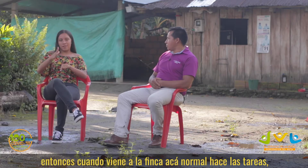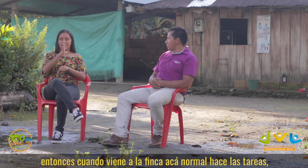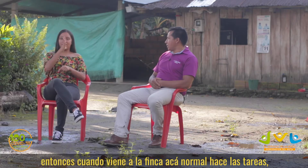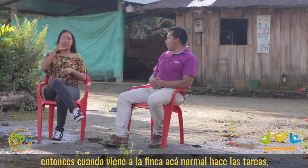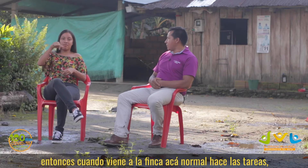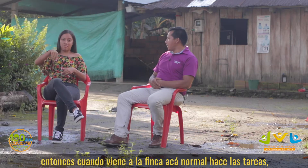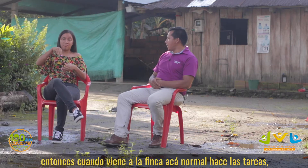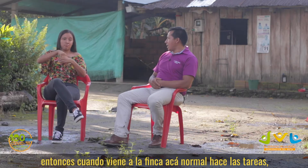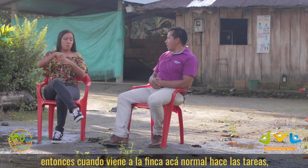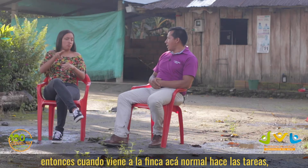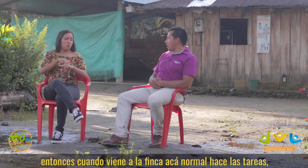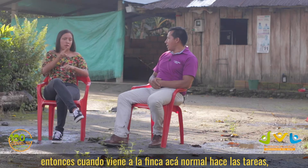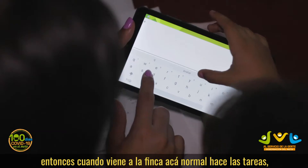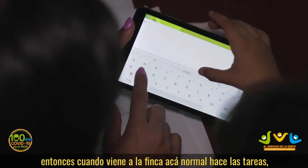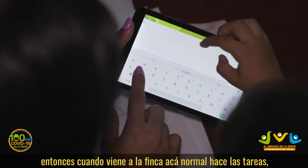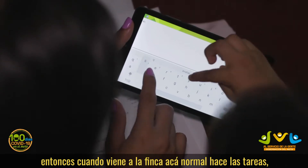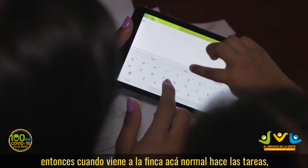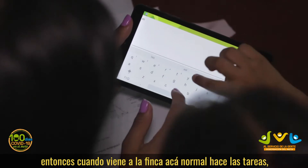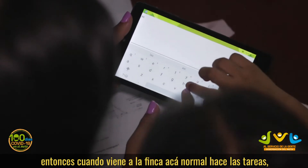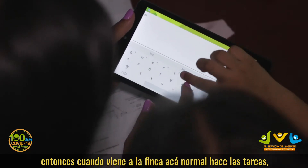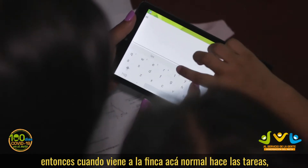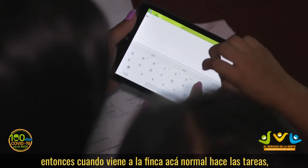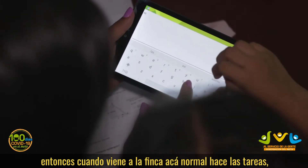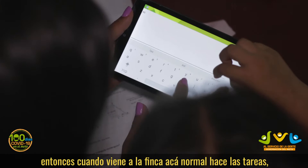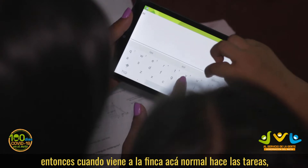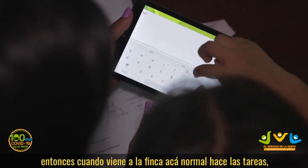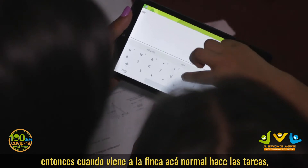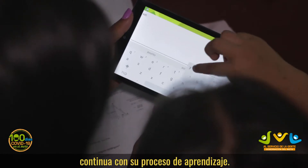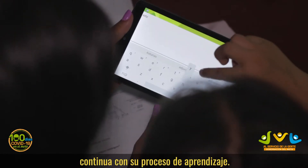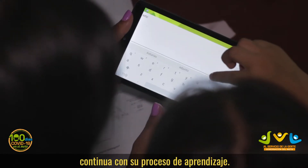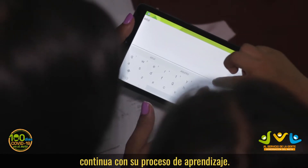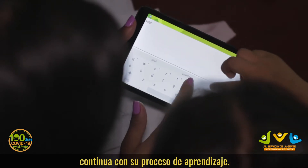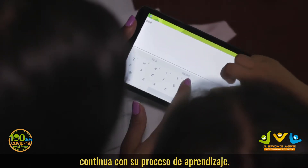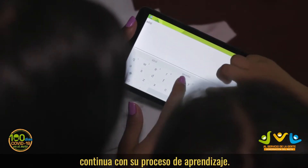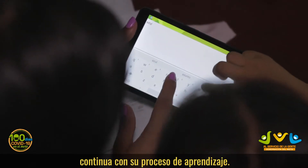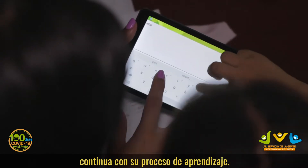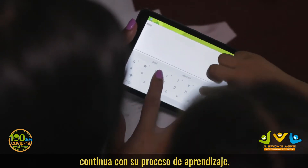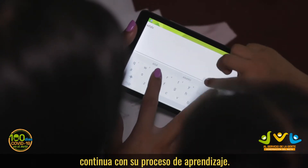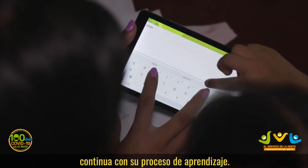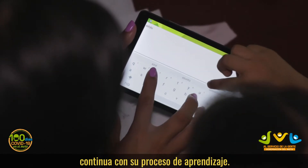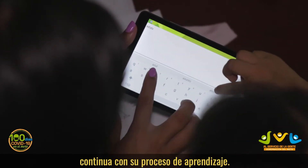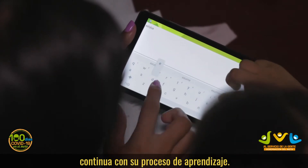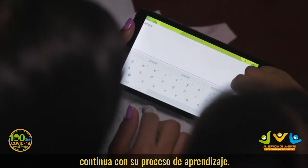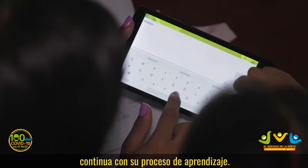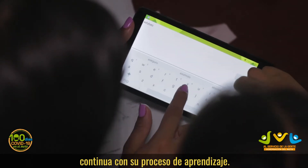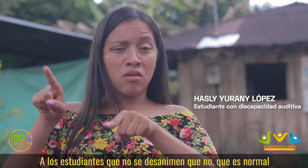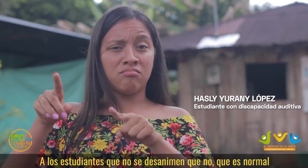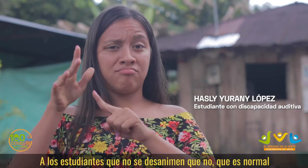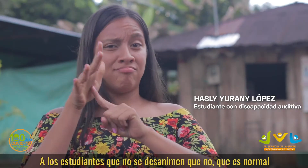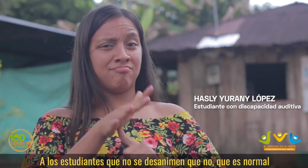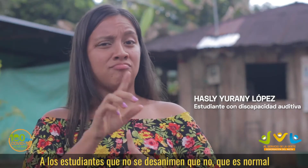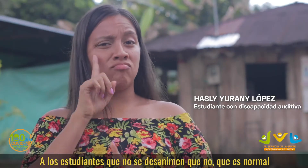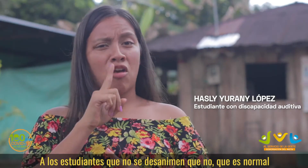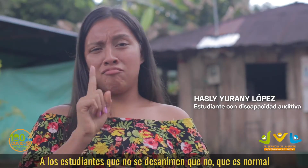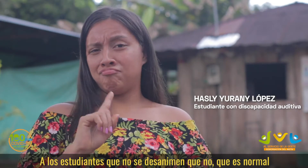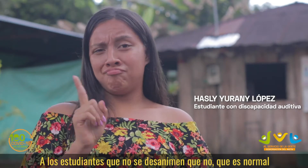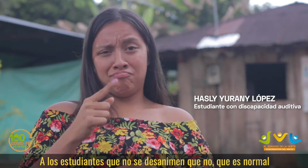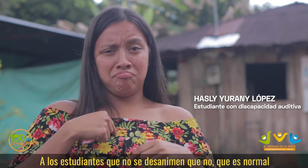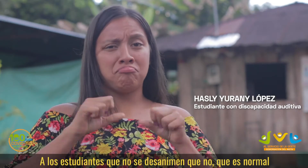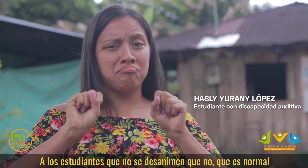cuando viene a la finca, acá normal, hace las tareas, continúa su proceso de aprendizaje. A las personas estudiantes, que no